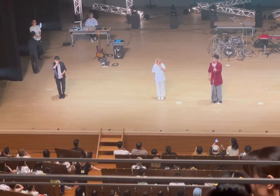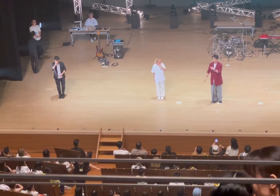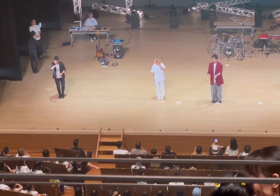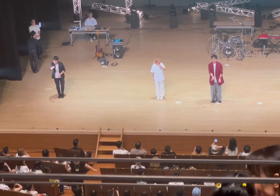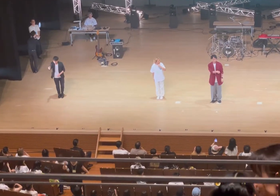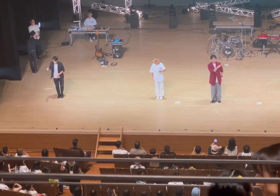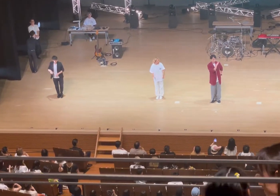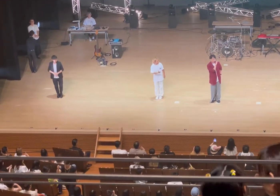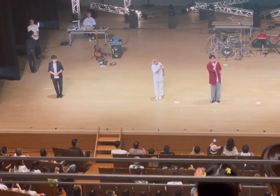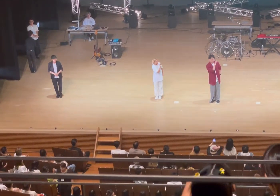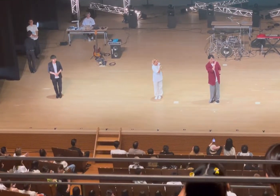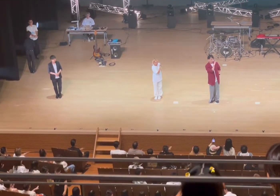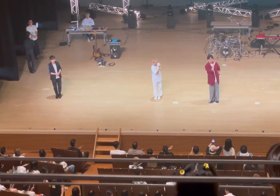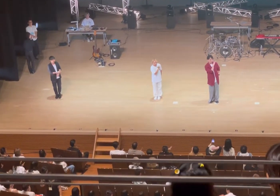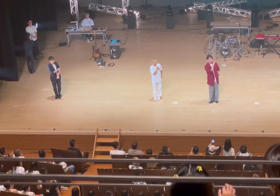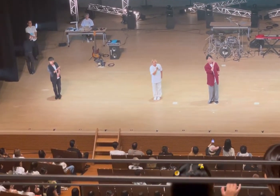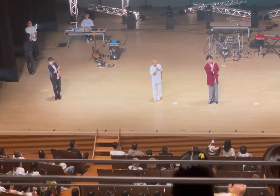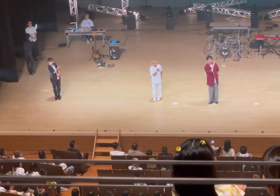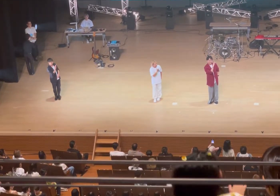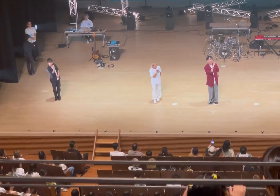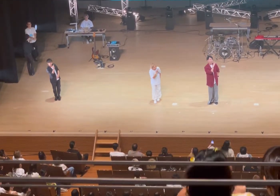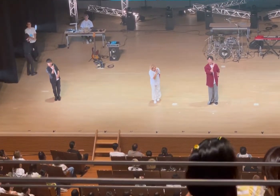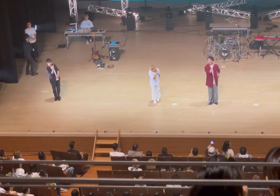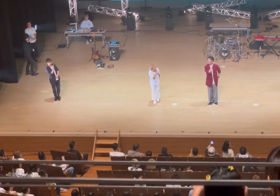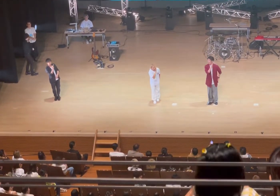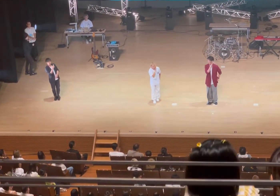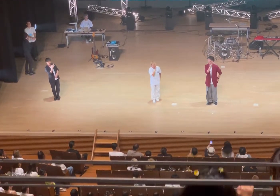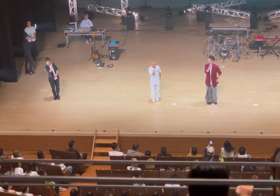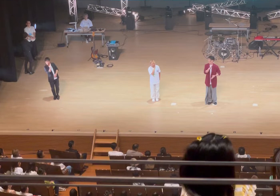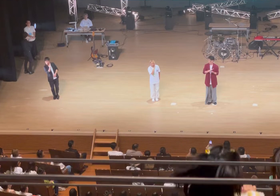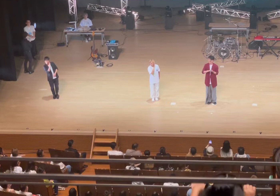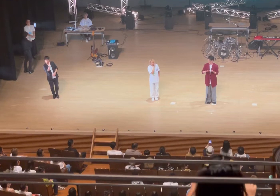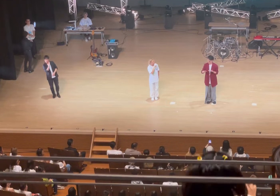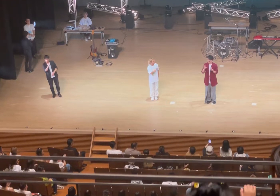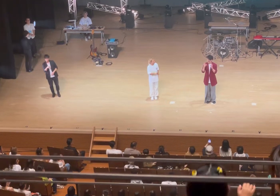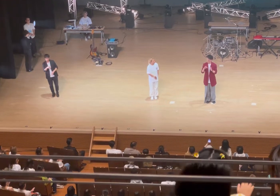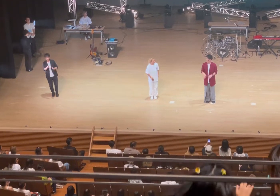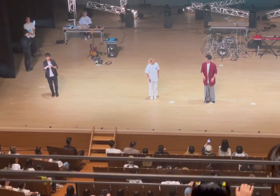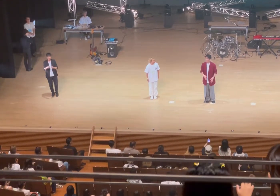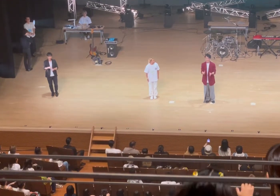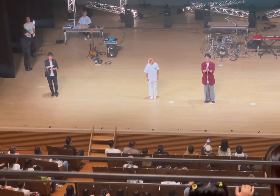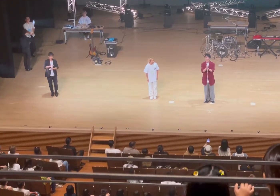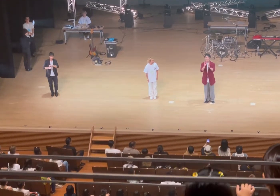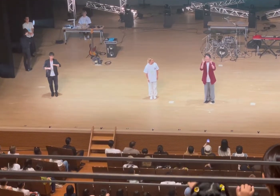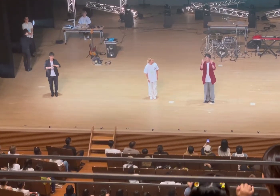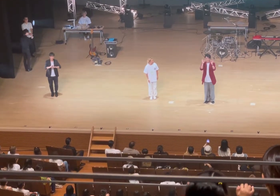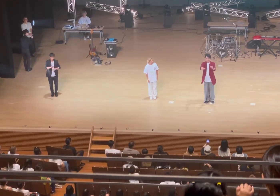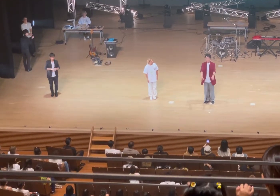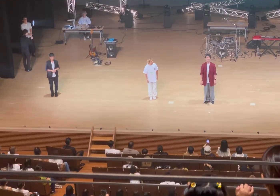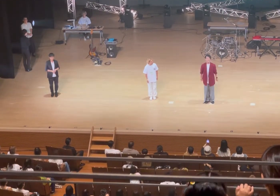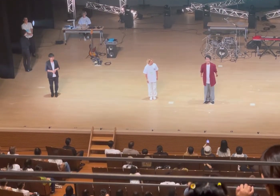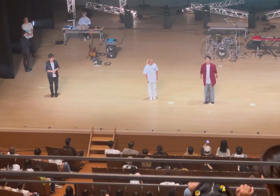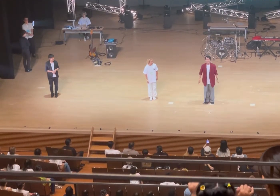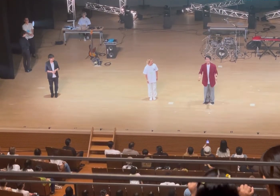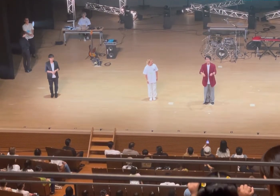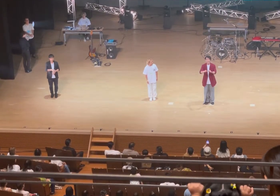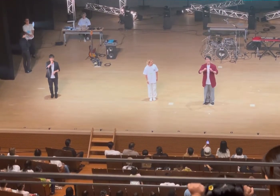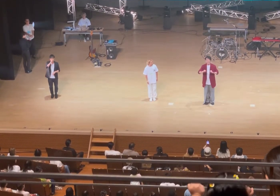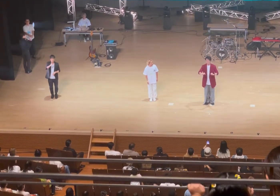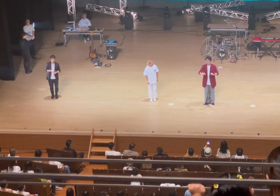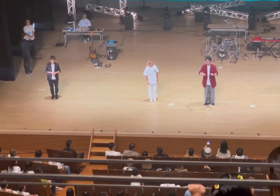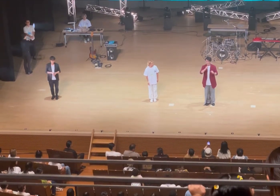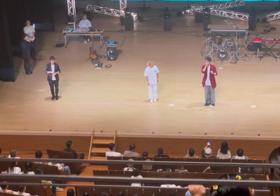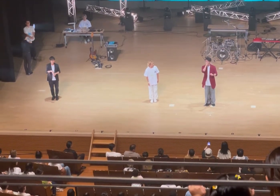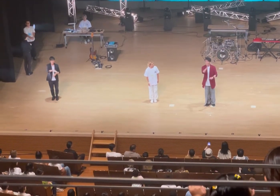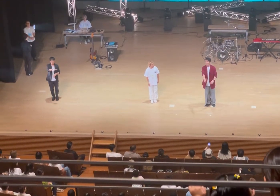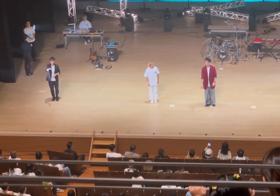ね。おほほほってやったら左手、そう、皆さん、お上品ですね、いいですね、グッとグッと、そういった様子で一緒にやっ